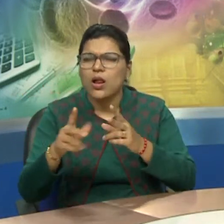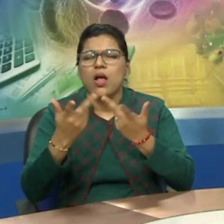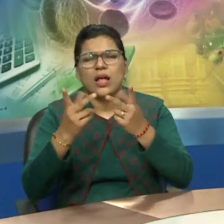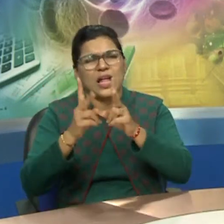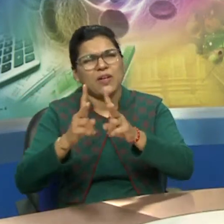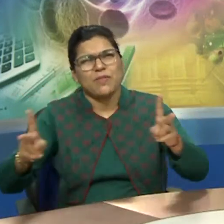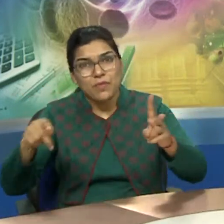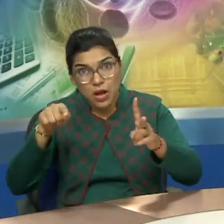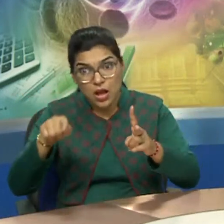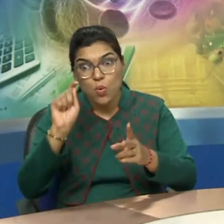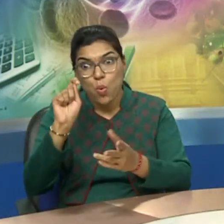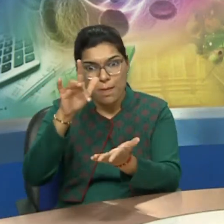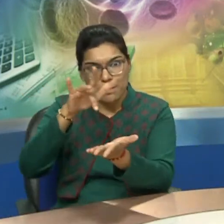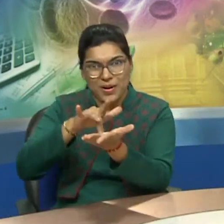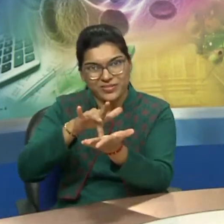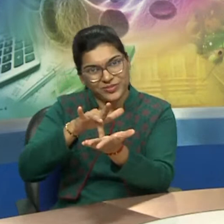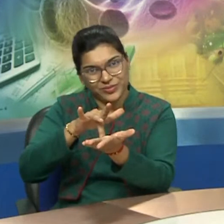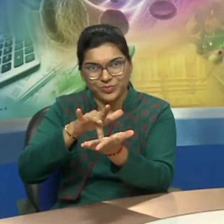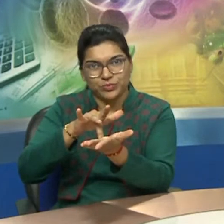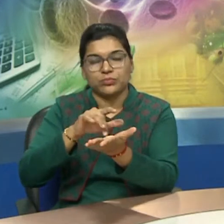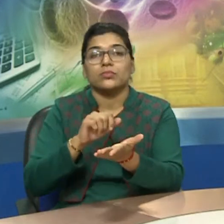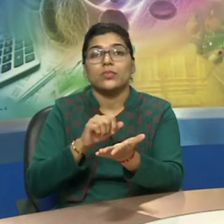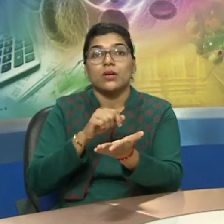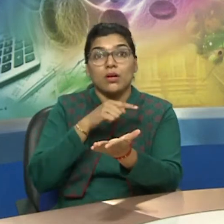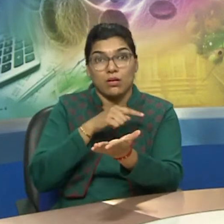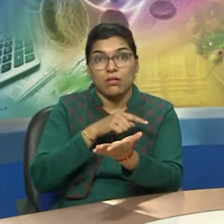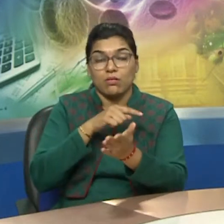It can be school, home, or any workplace.